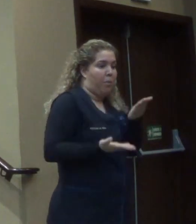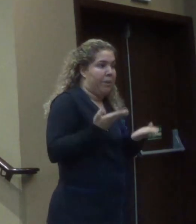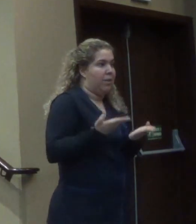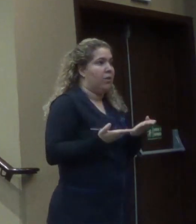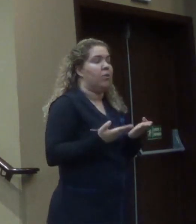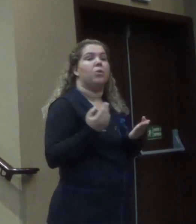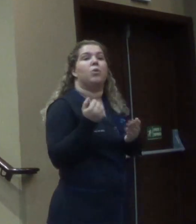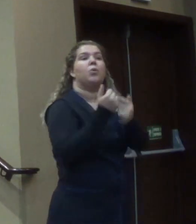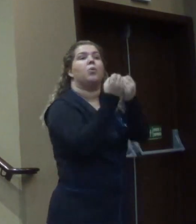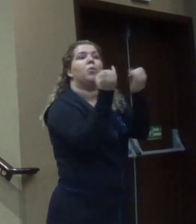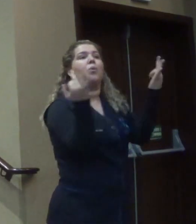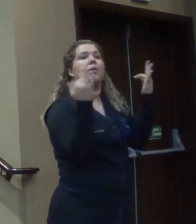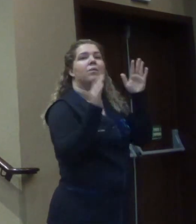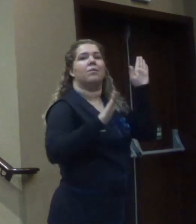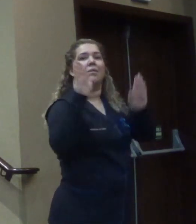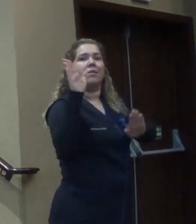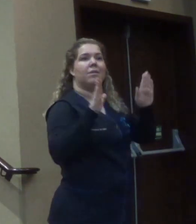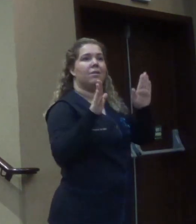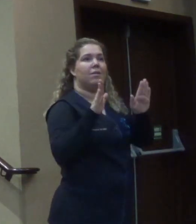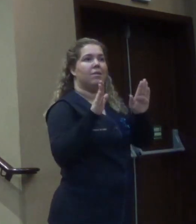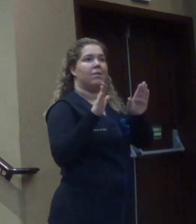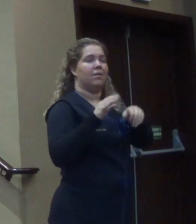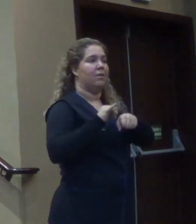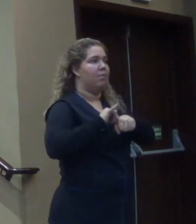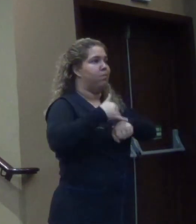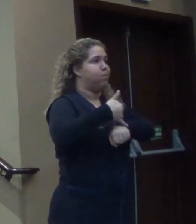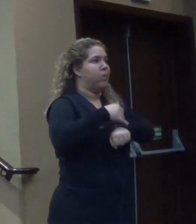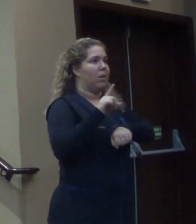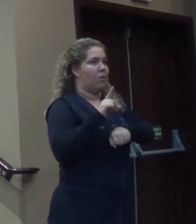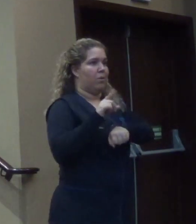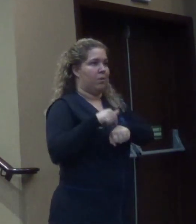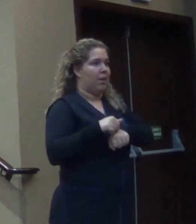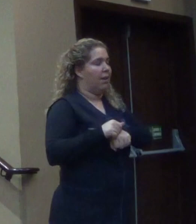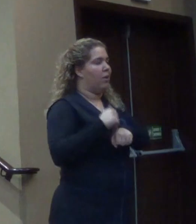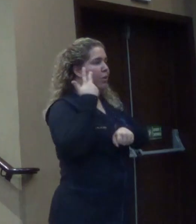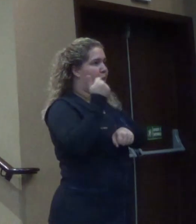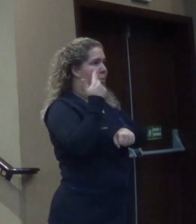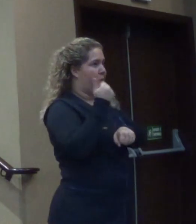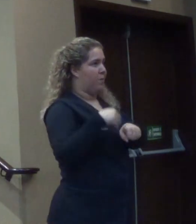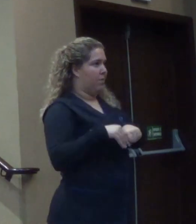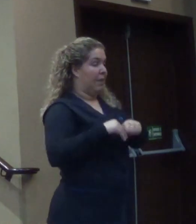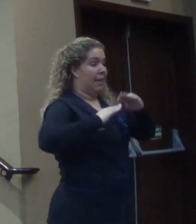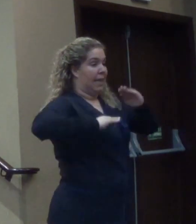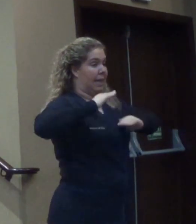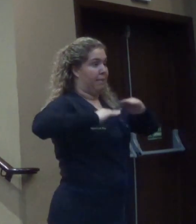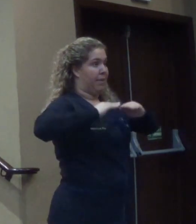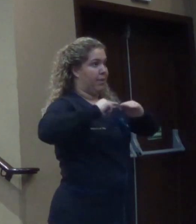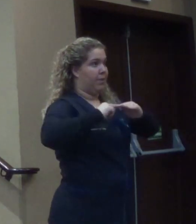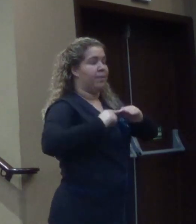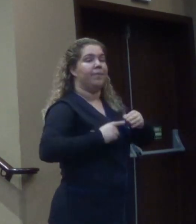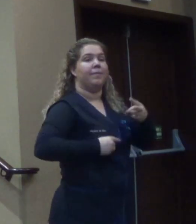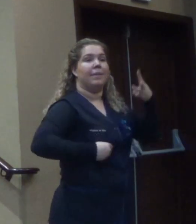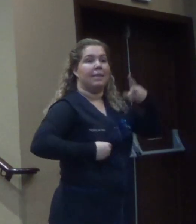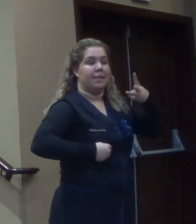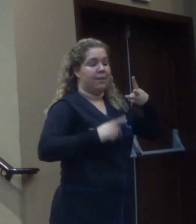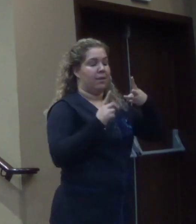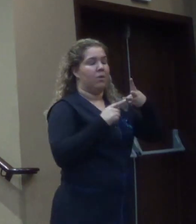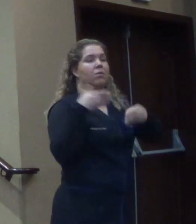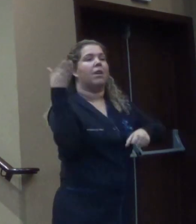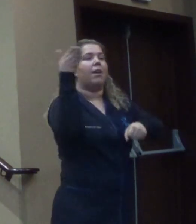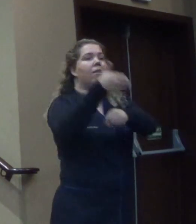Parabéns para vocês. Muito bom. Terceiro, aqueles que fazem exercício físico